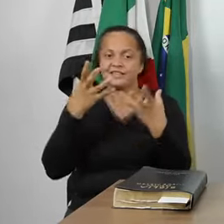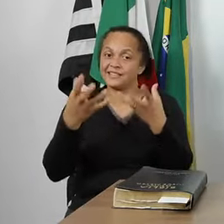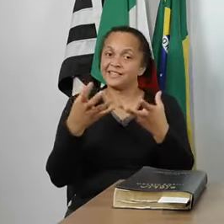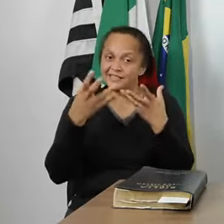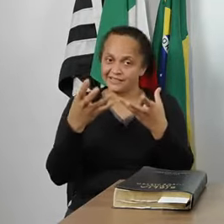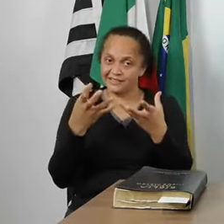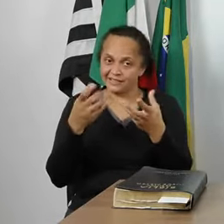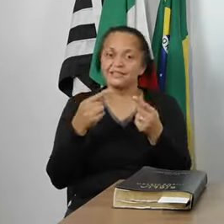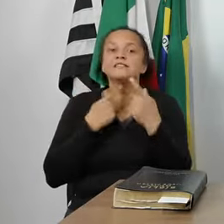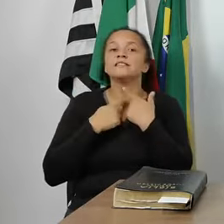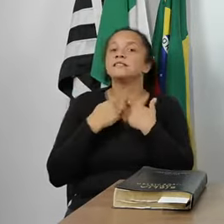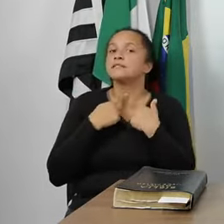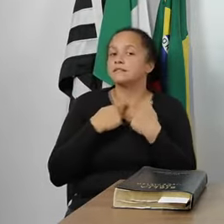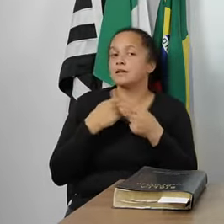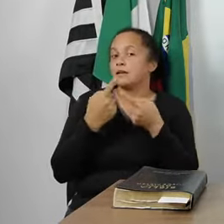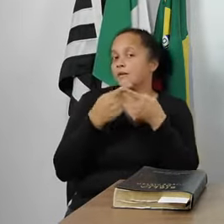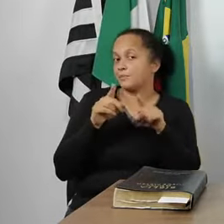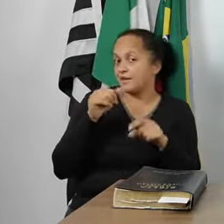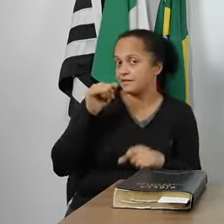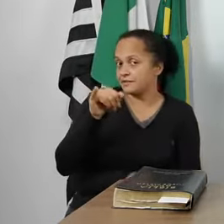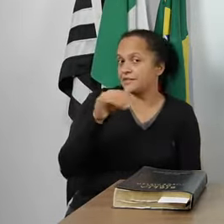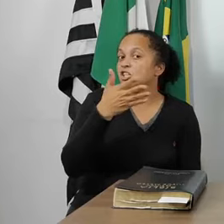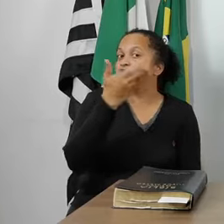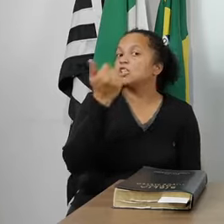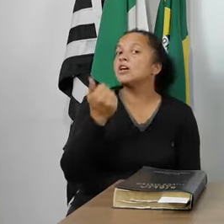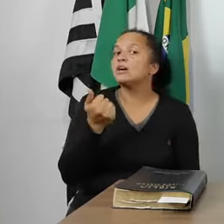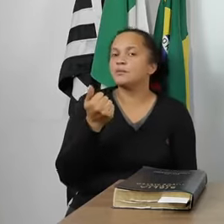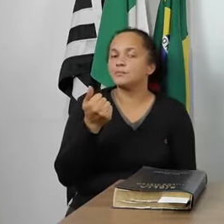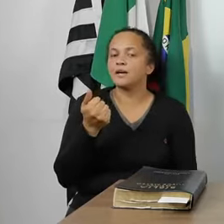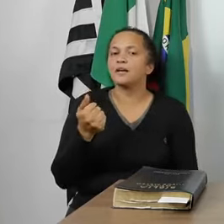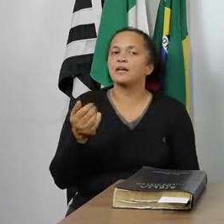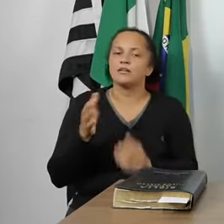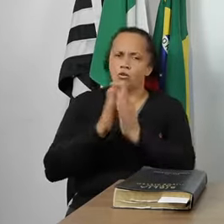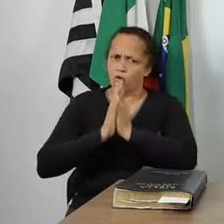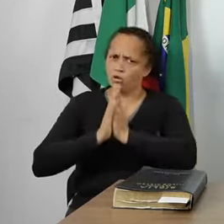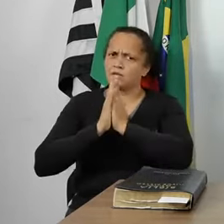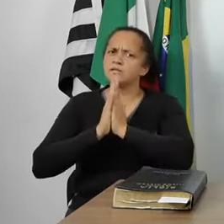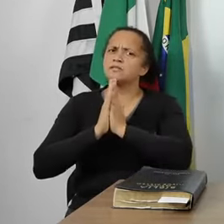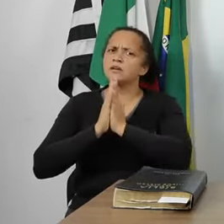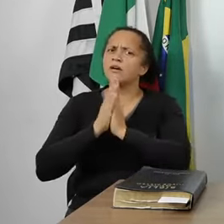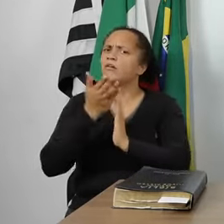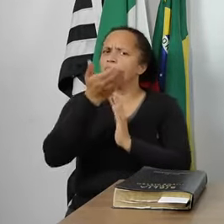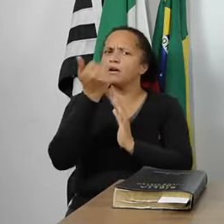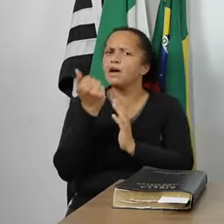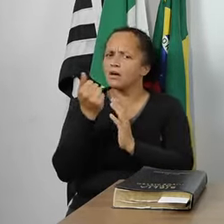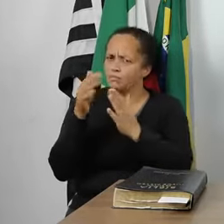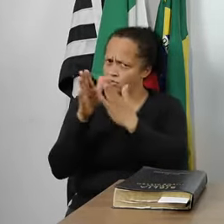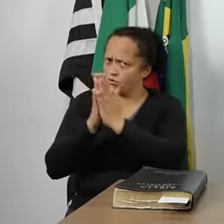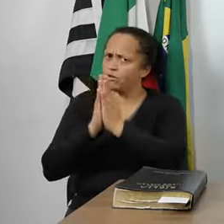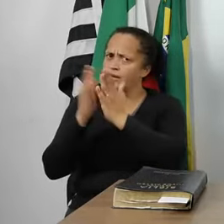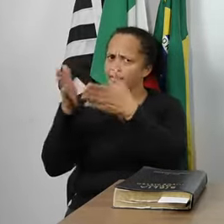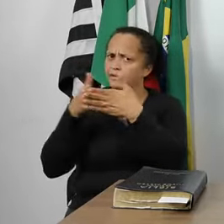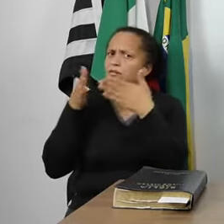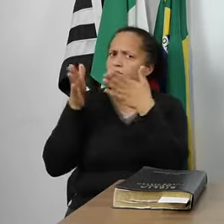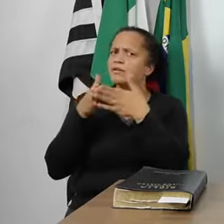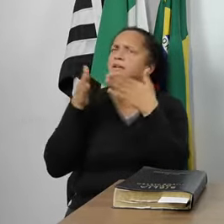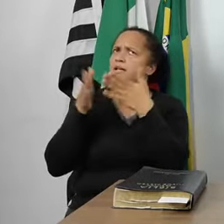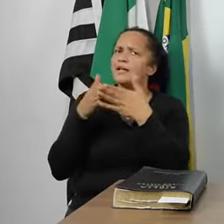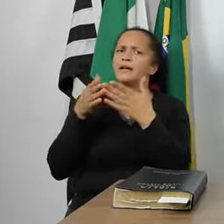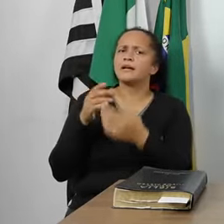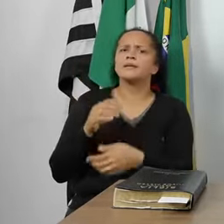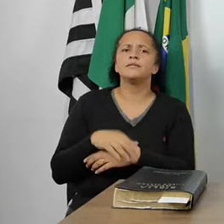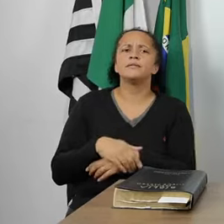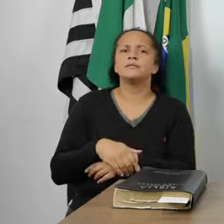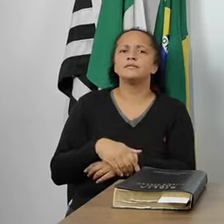participar, né? Mas se disser, hoje teremos um dia de oração, de intercessão e de clamor,